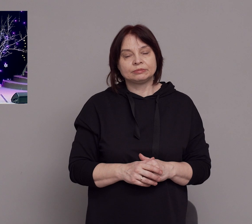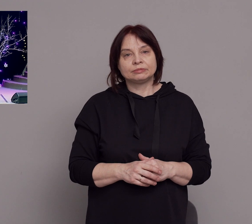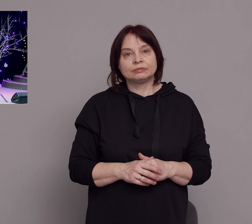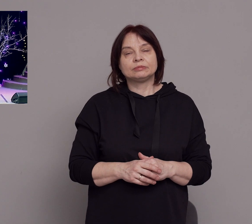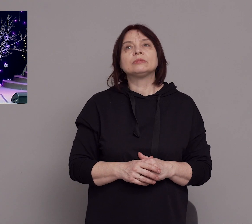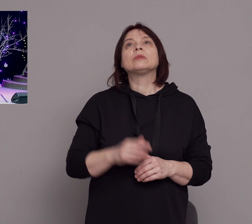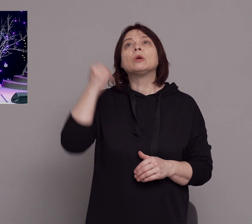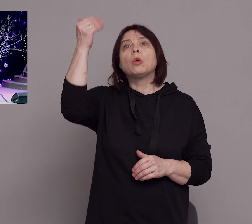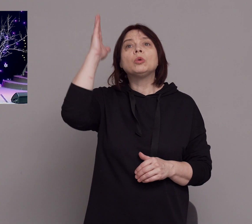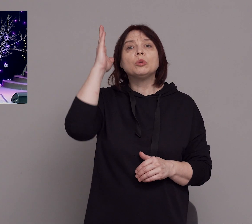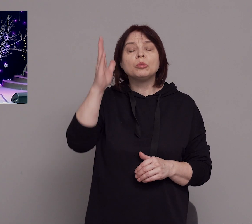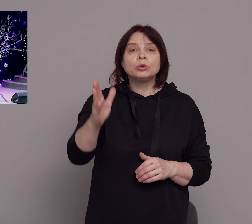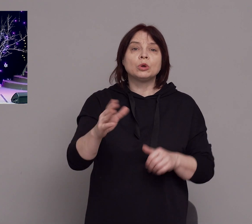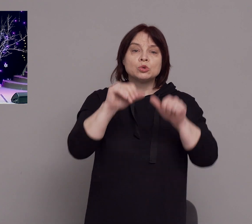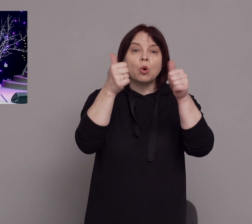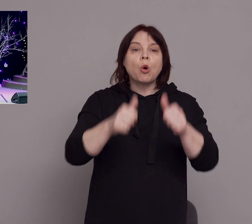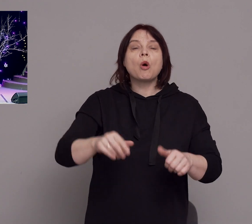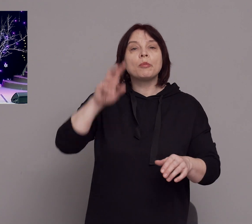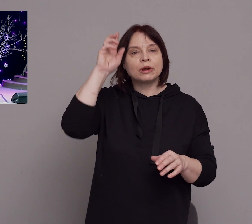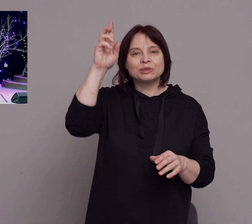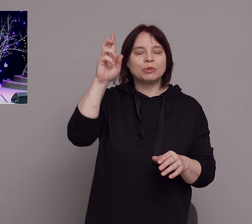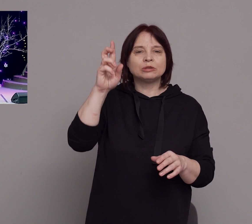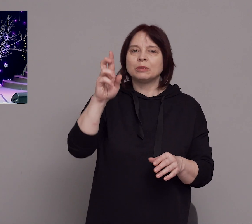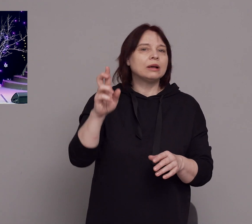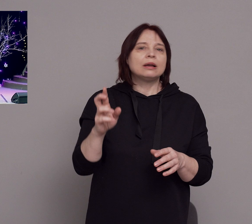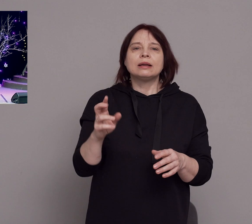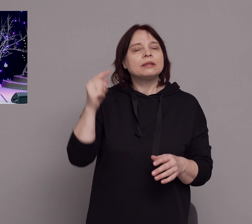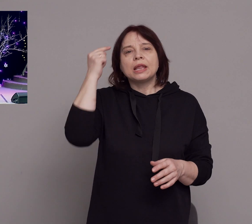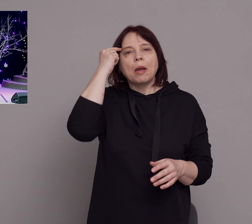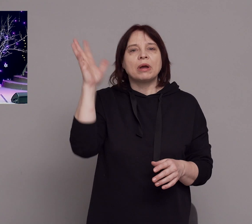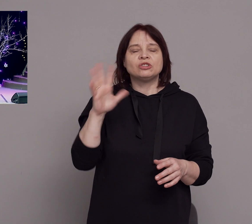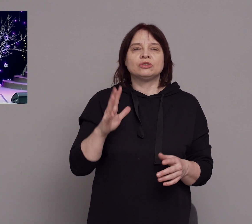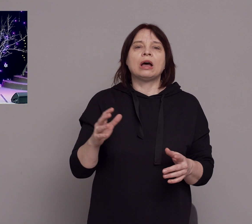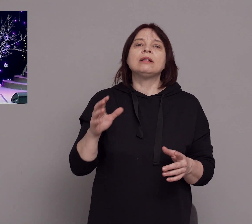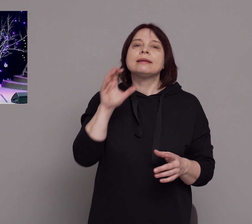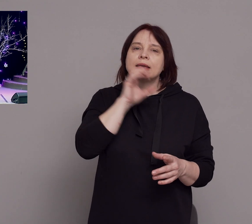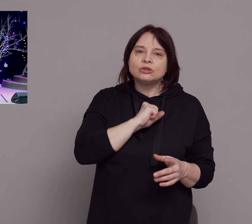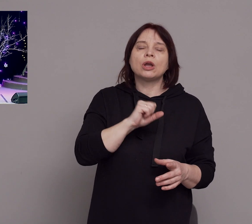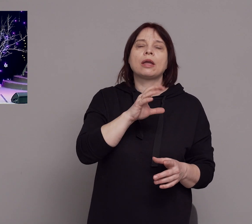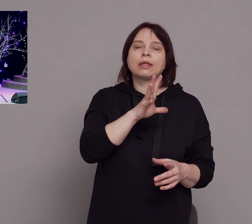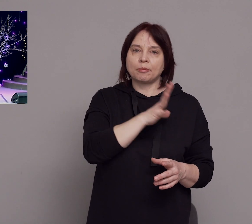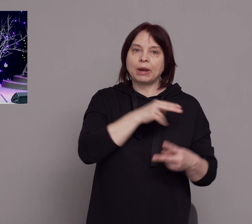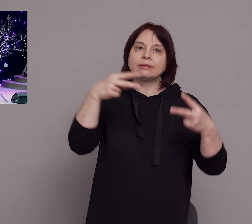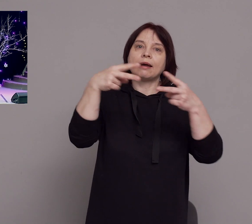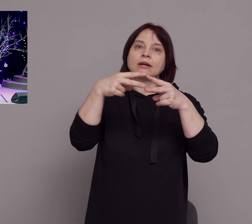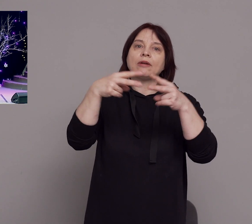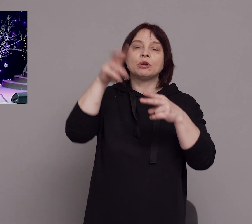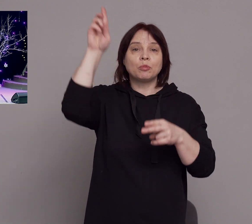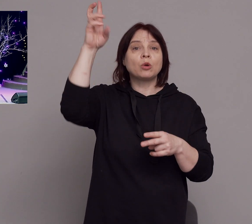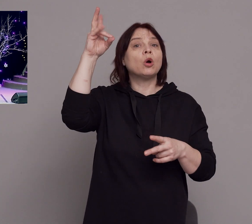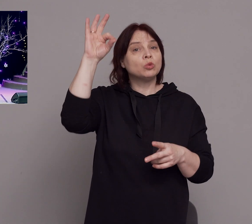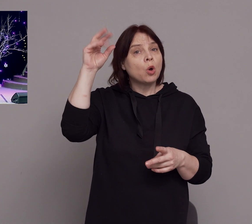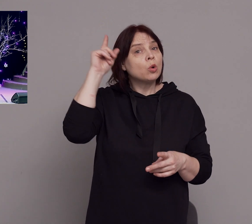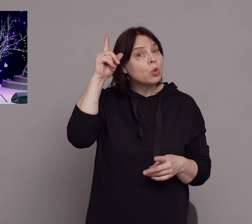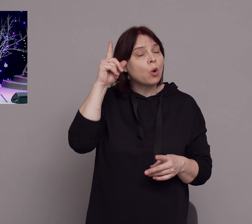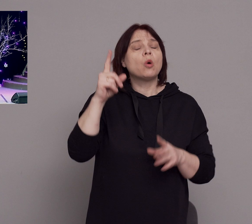Он, будучи образом Божьим, не почитал хищением быть равным Богу, но уничижил себя самого,